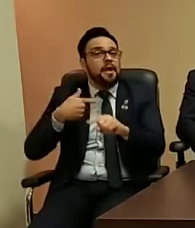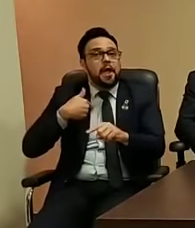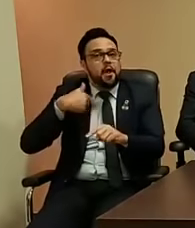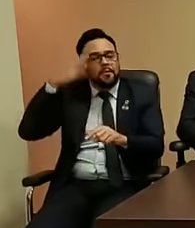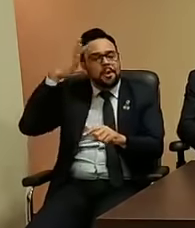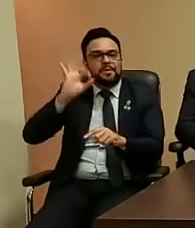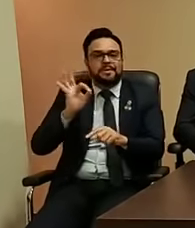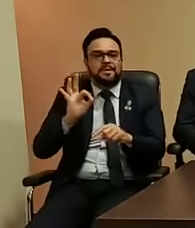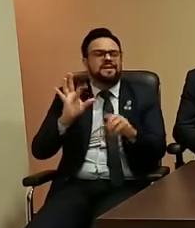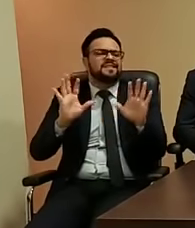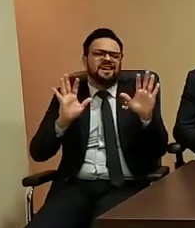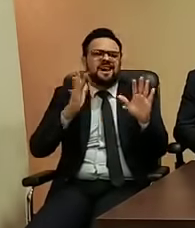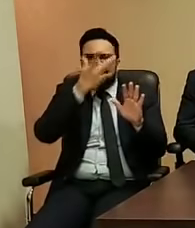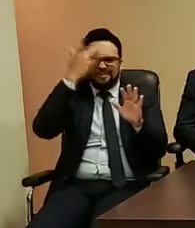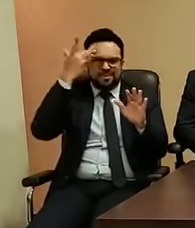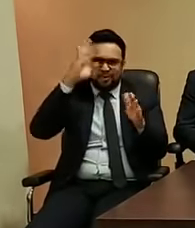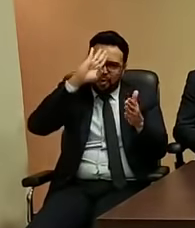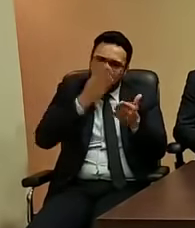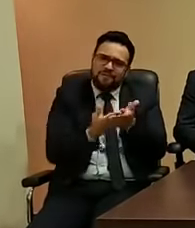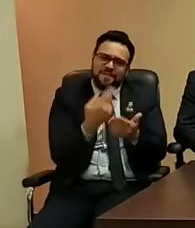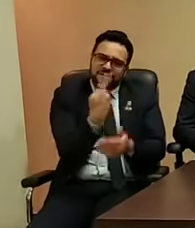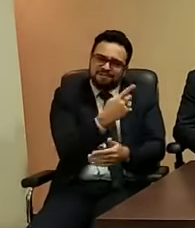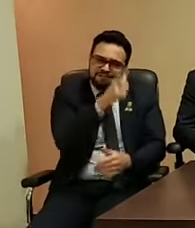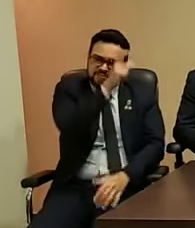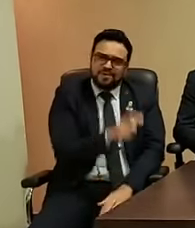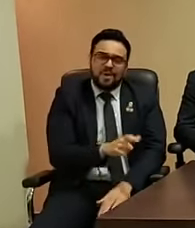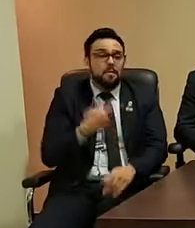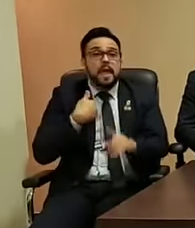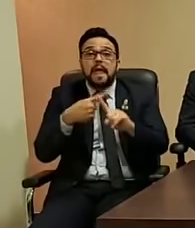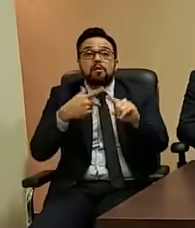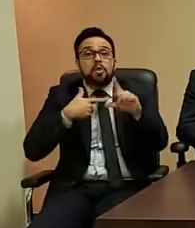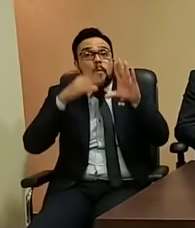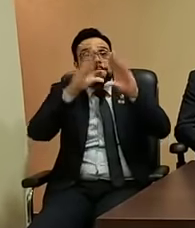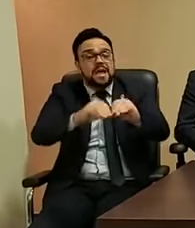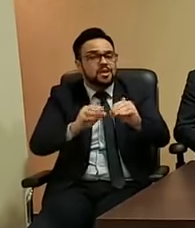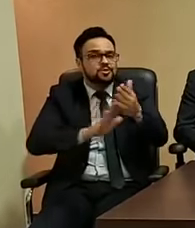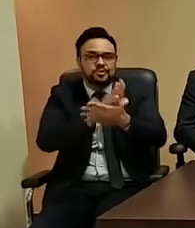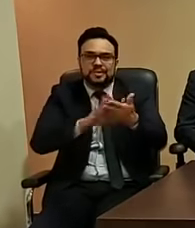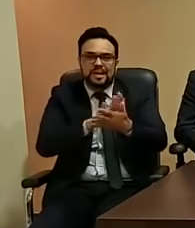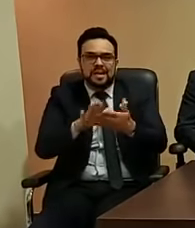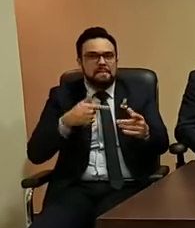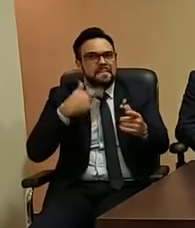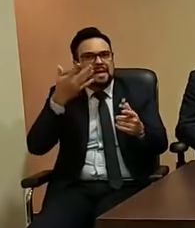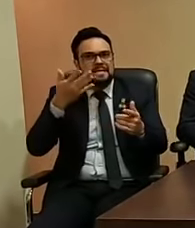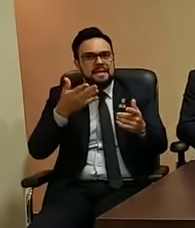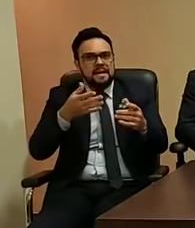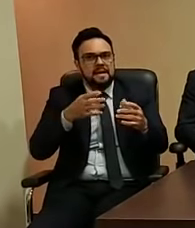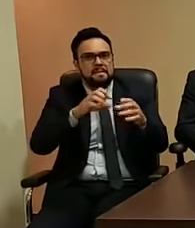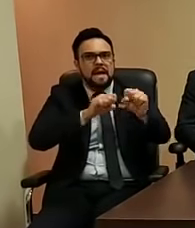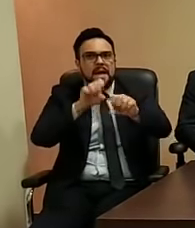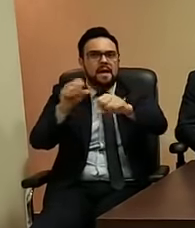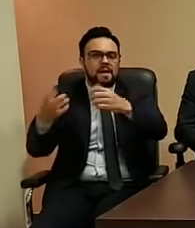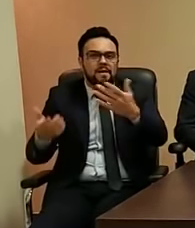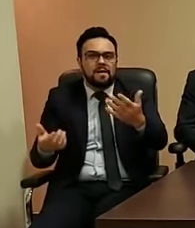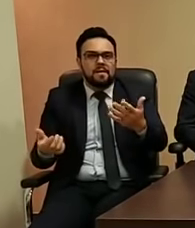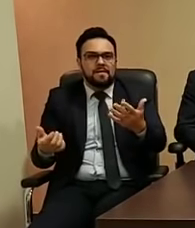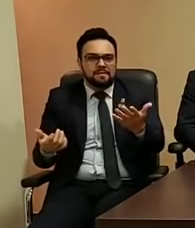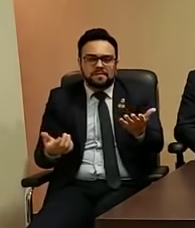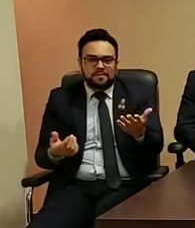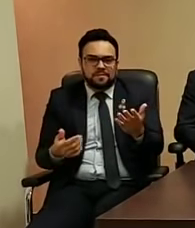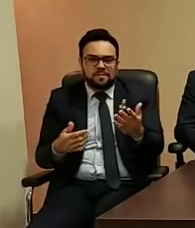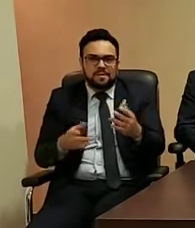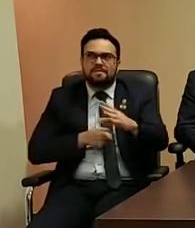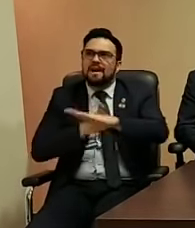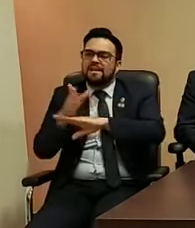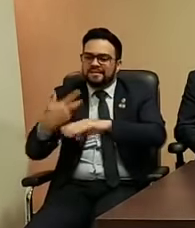confiam no senhor, presidente. Não, confiam no senhor e no seu o governo. Porque eu não sei, eu não meto a mão, poxa. Não adianta. Tu acha que eu vou entrar no centro cirúrgico para apelar alguém, tu acha? Não vou,